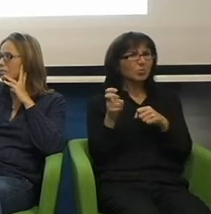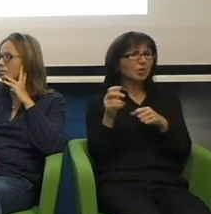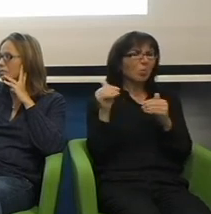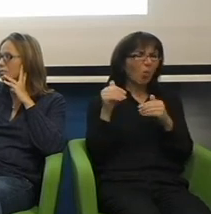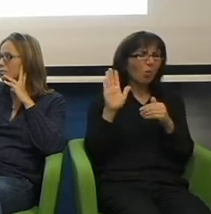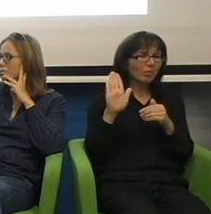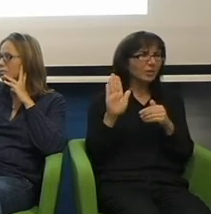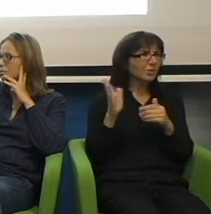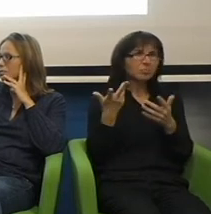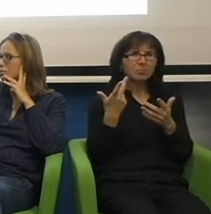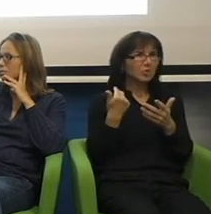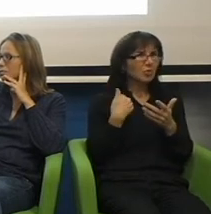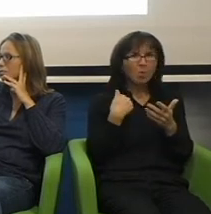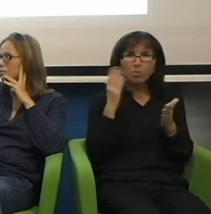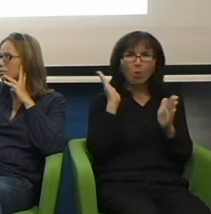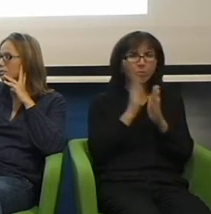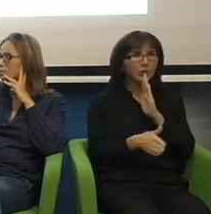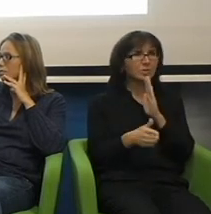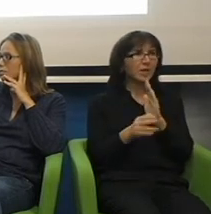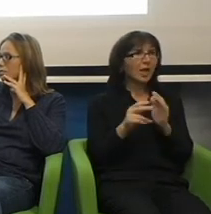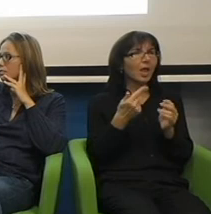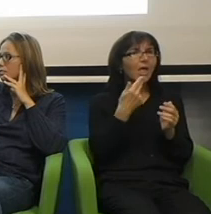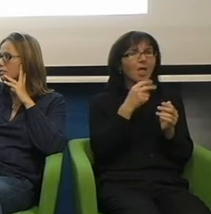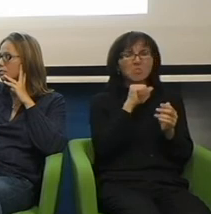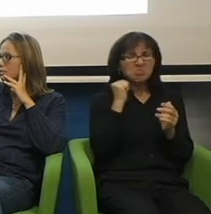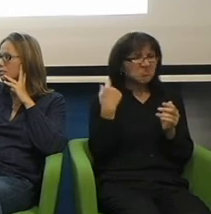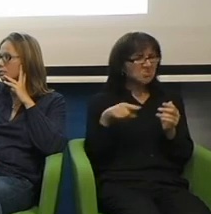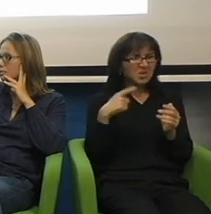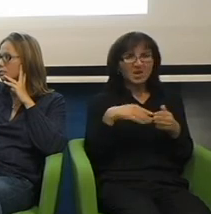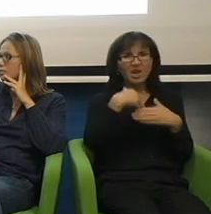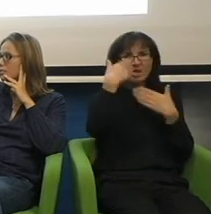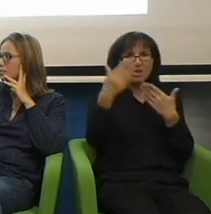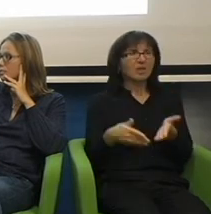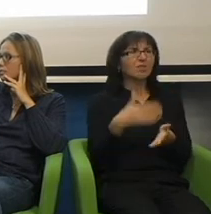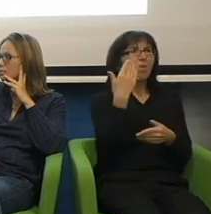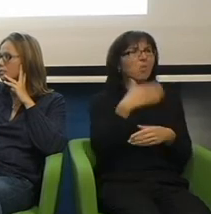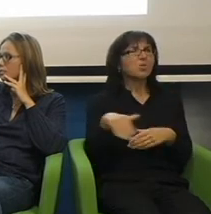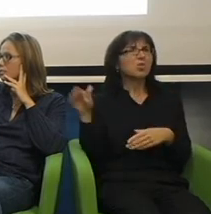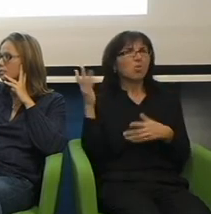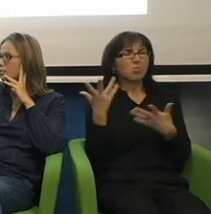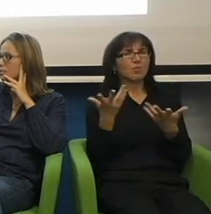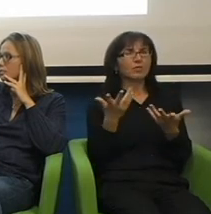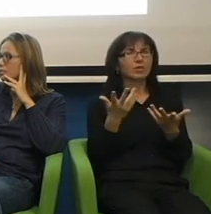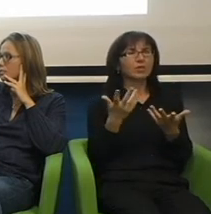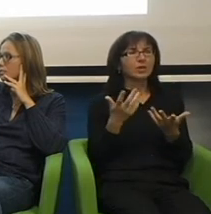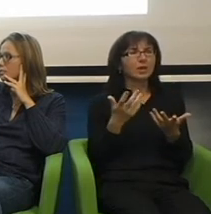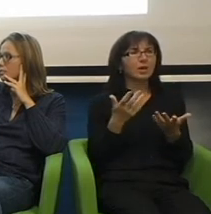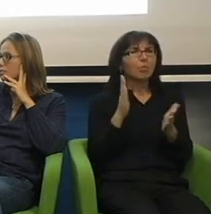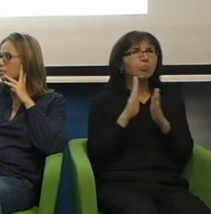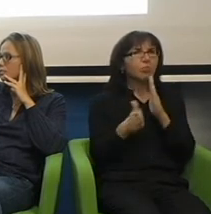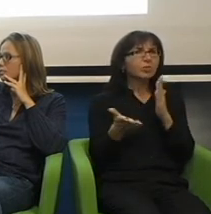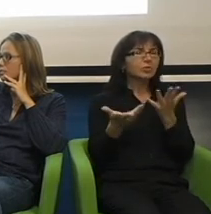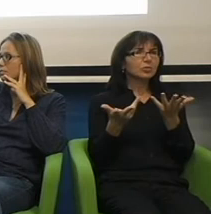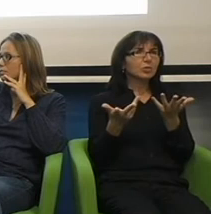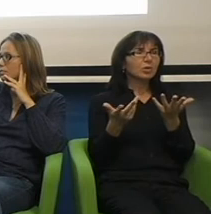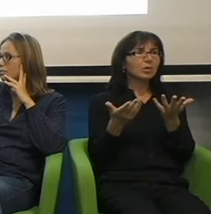takie proste, tak? Nikt jej nie ofiarowywał milionów dolarów w łatwej do wyniesienia torbie. Po prostu nie wykazała się jakimś